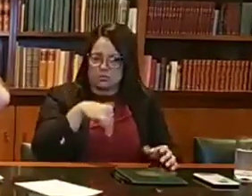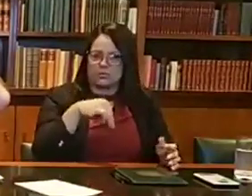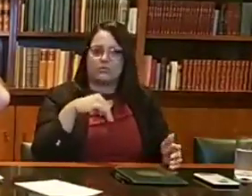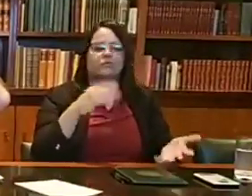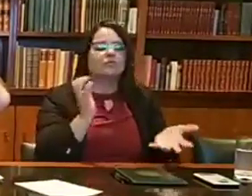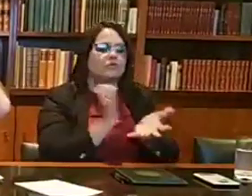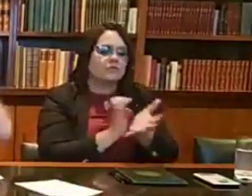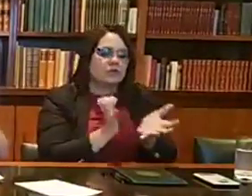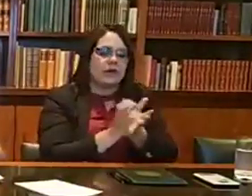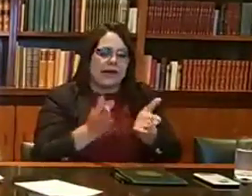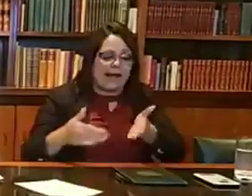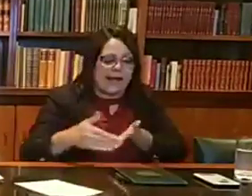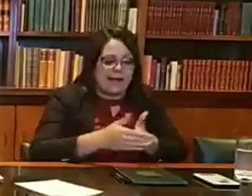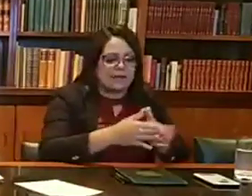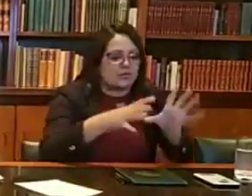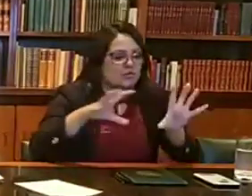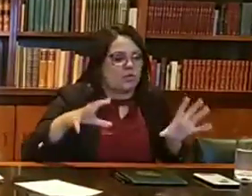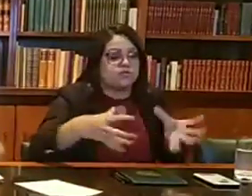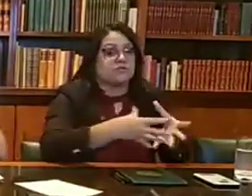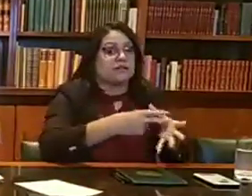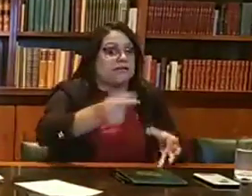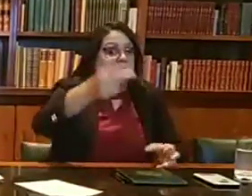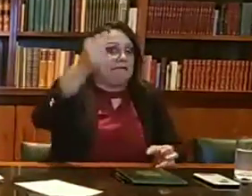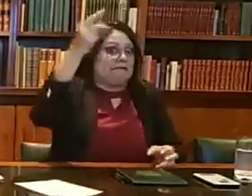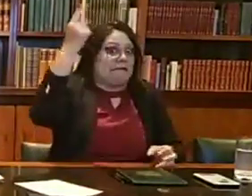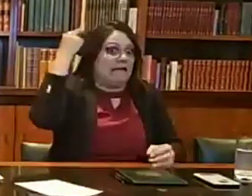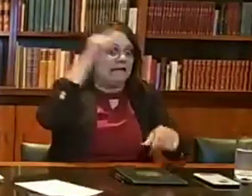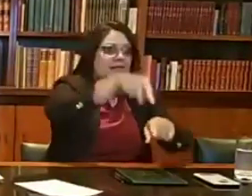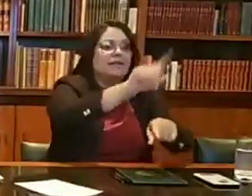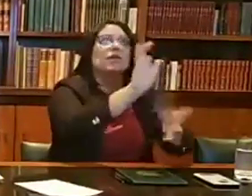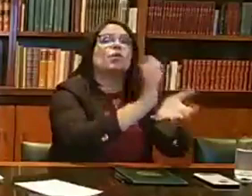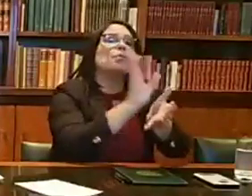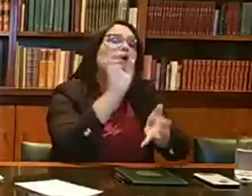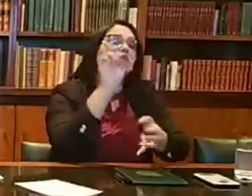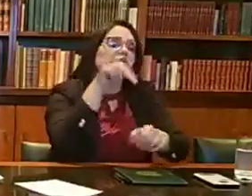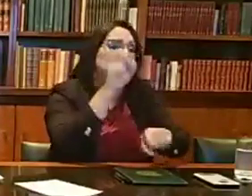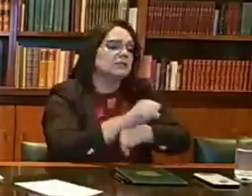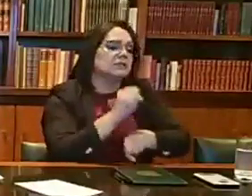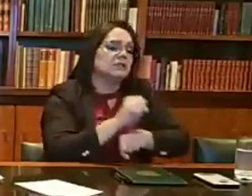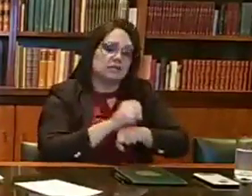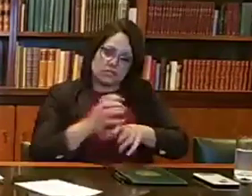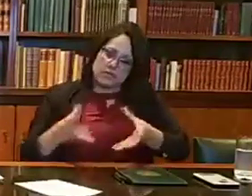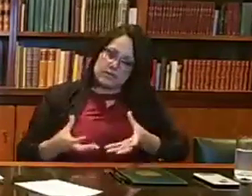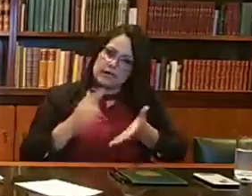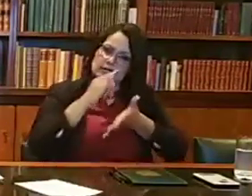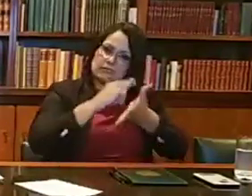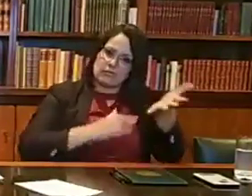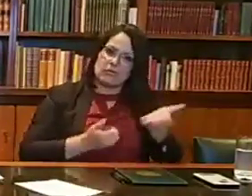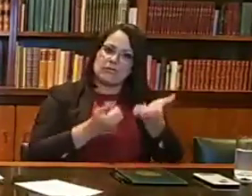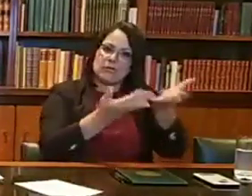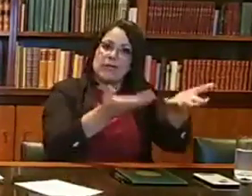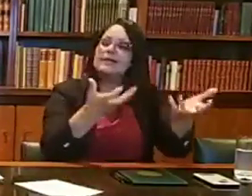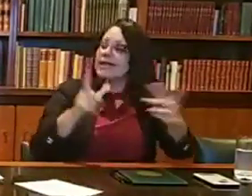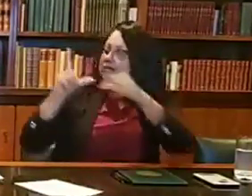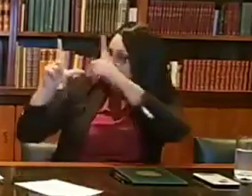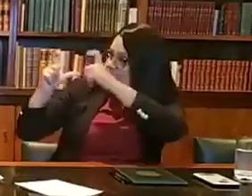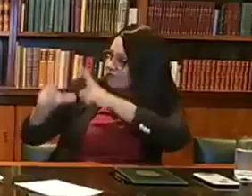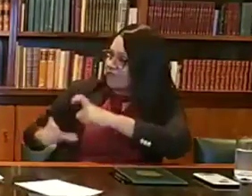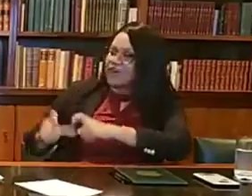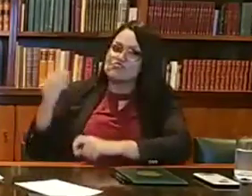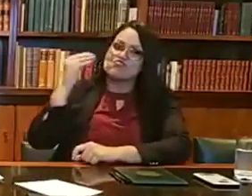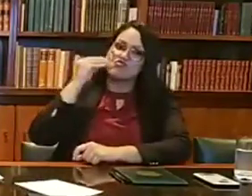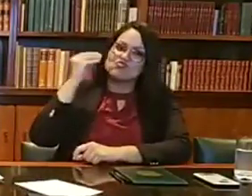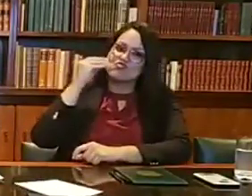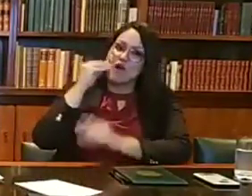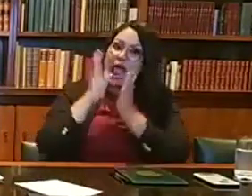de cardume associado, que há tantos anos eles esperam, vamos entregar pessoalmente e vamos lá. Eles querem tirar foto com o senhor, dar beijo